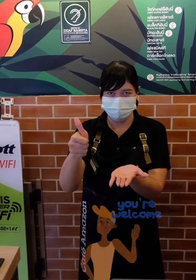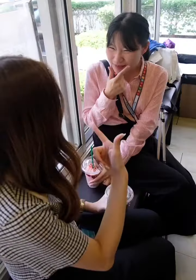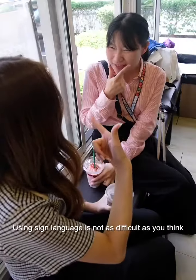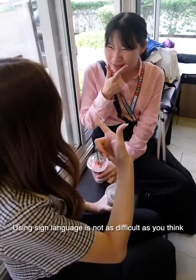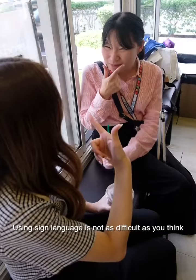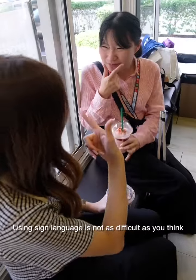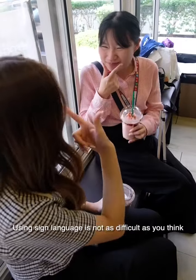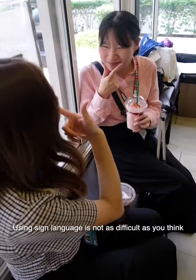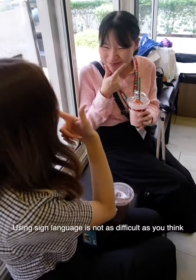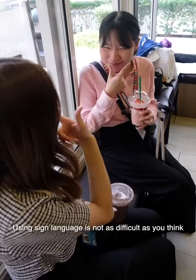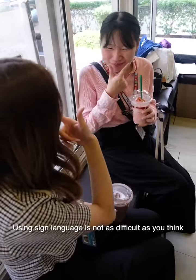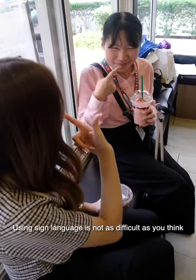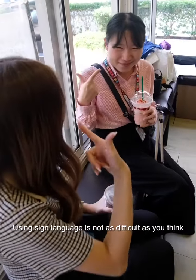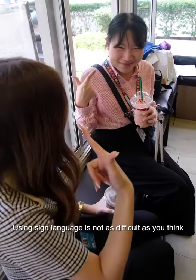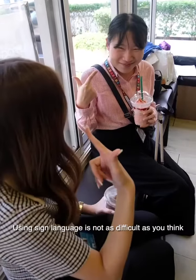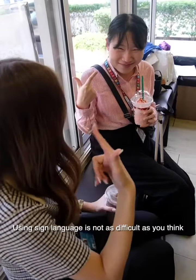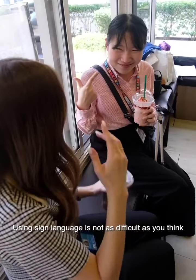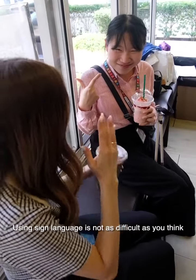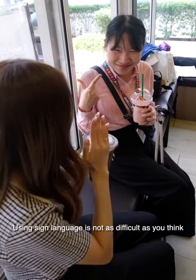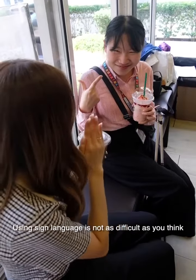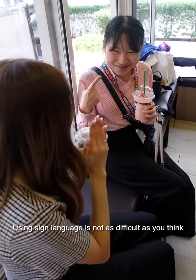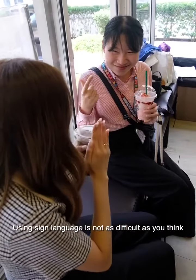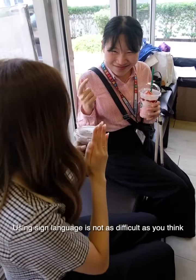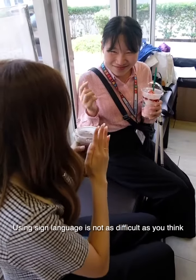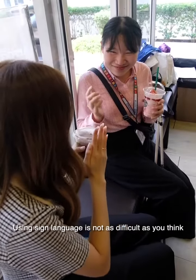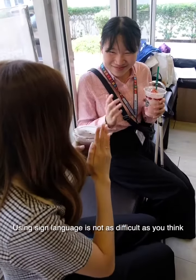เพื่อนๆก็สามารถจำและนำไปใช้ได้นะภาษามือเป็นภาษาที่ทุกคนส